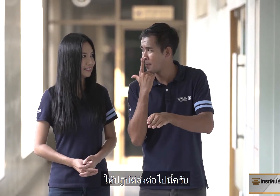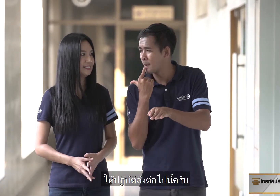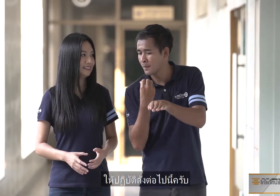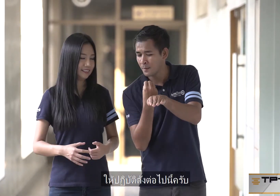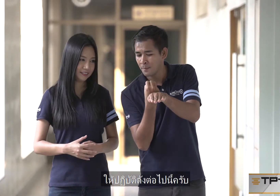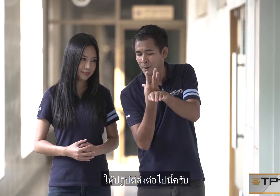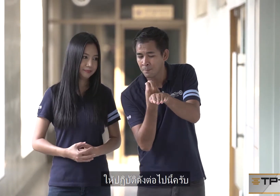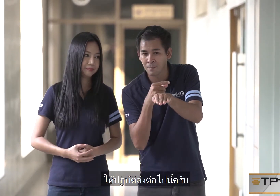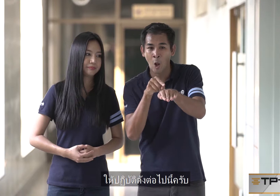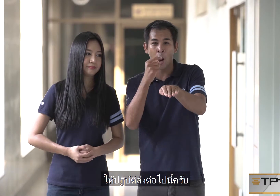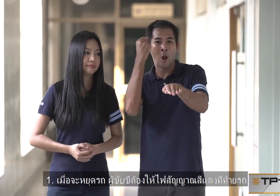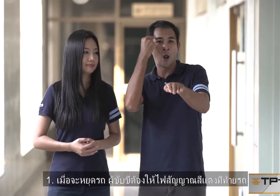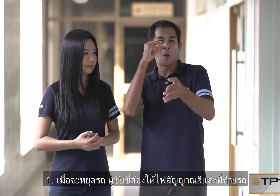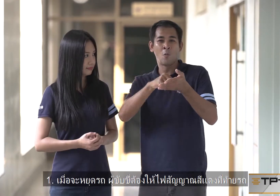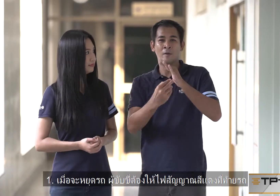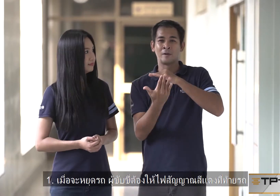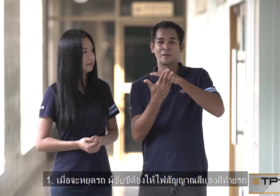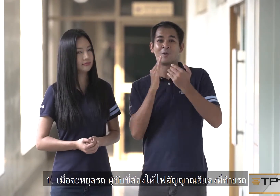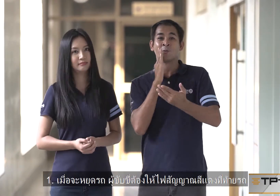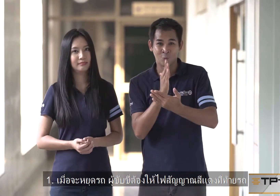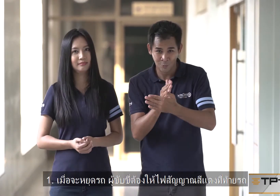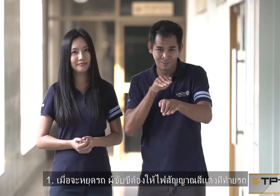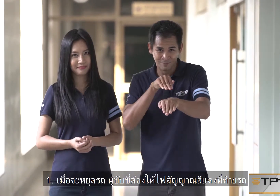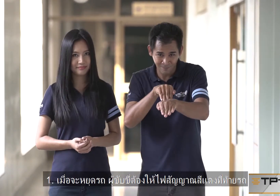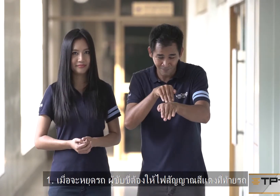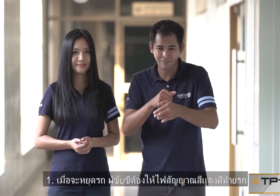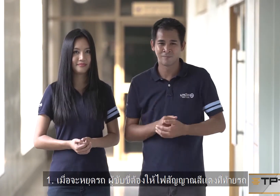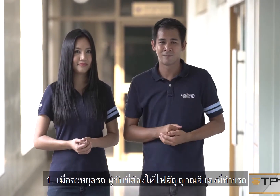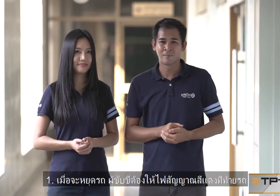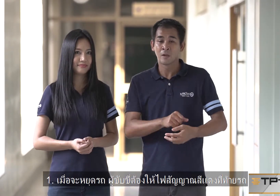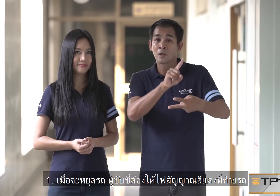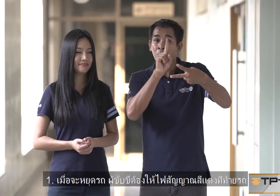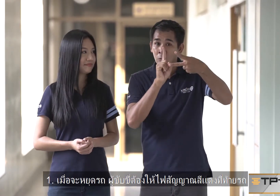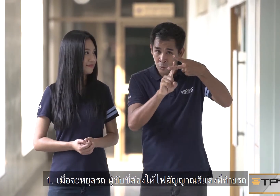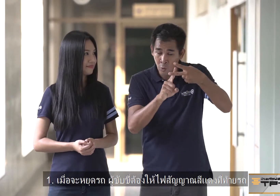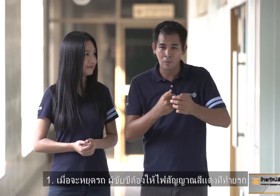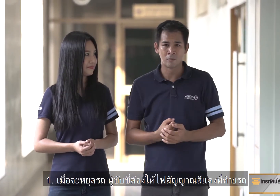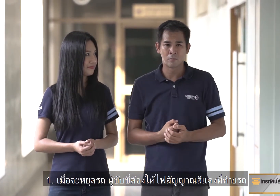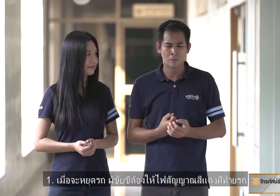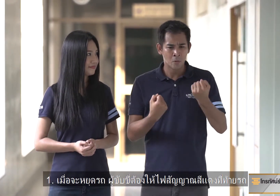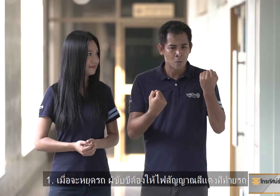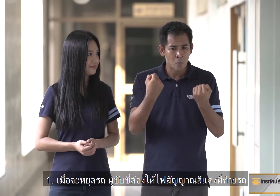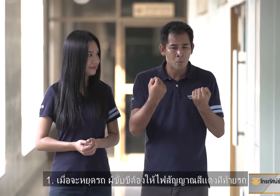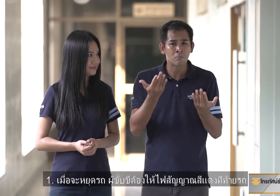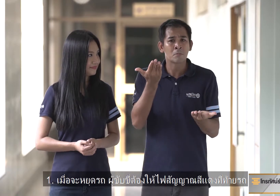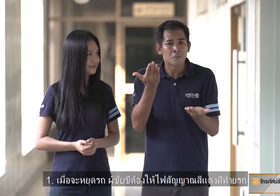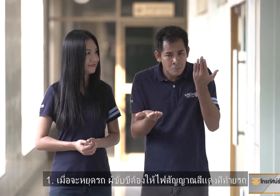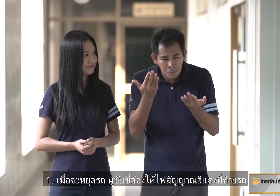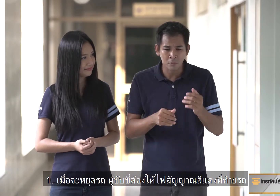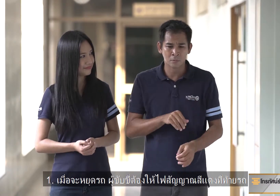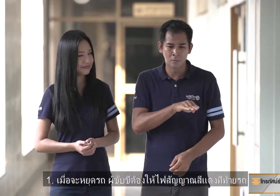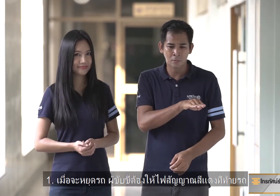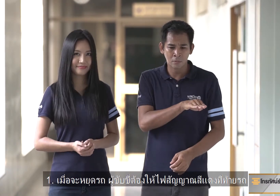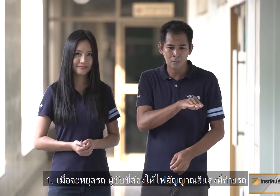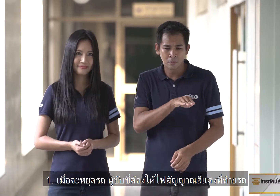ติดังต่อไปนี้ครับ 1. เมื่อจะหยุดรถผู้ขับขี่ต้องให้ไฟสัญญาณสีแดงที่ท้ายร